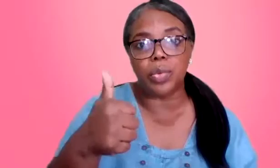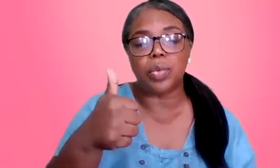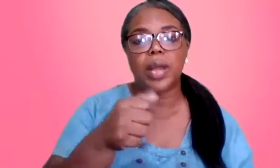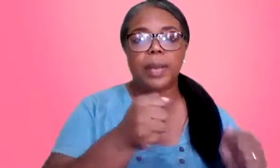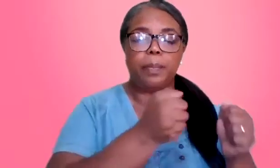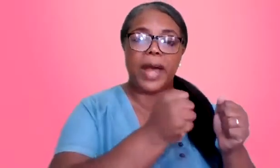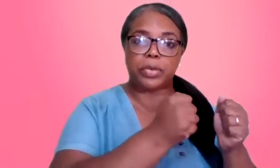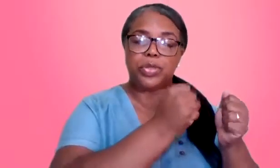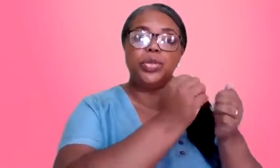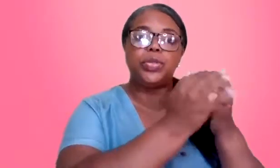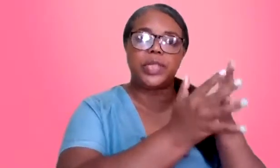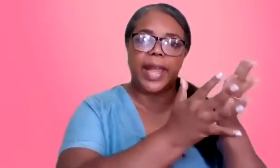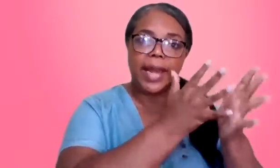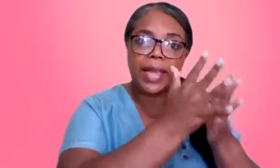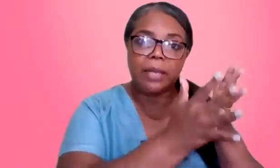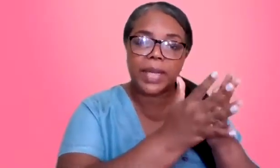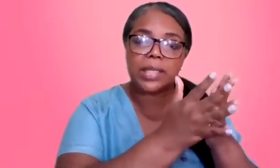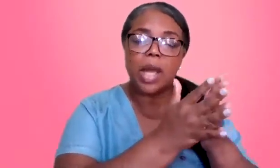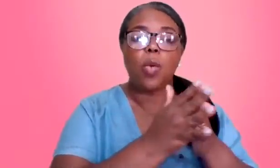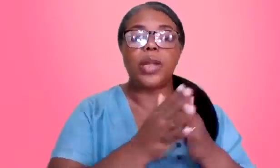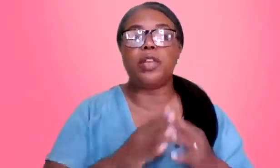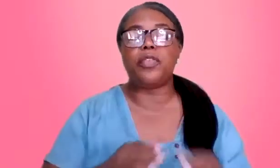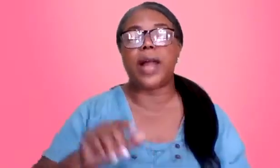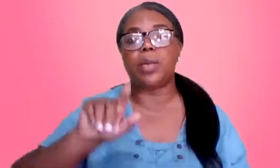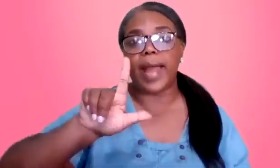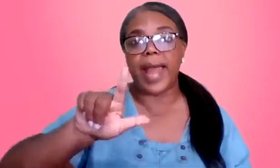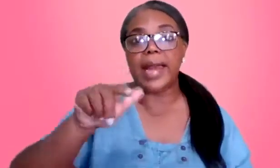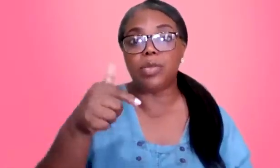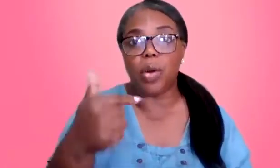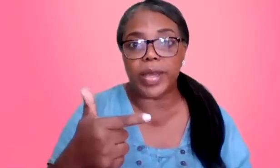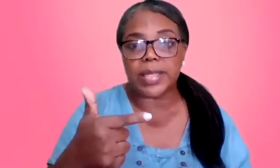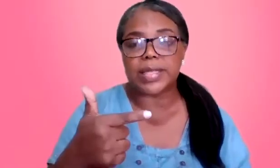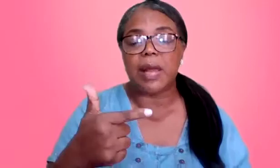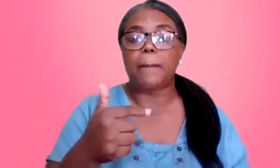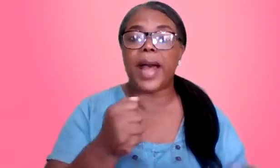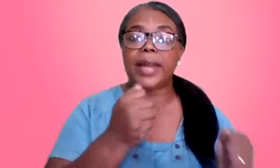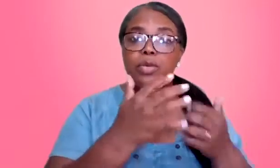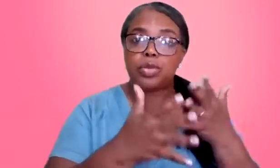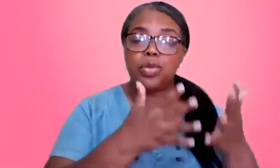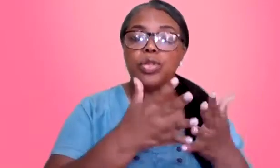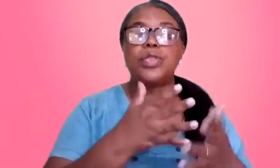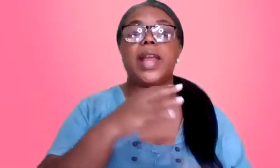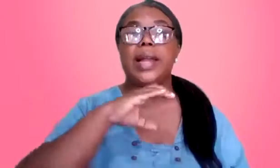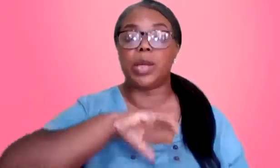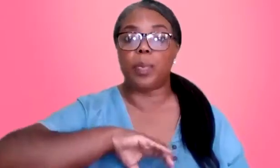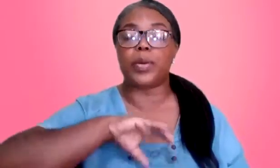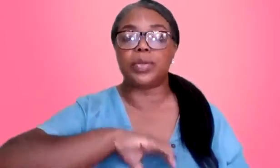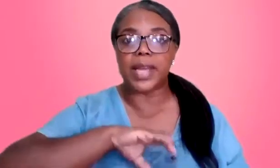L1 para os surdos, é a Libras. Quando eu falo L2 para os surdos, é a língua